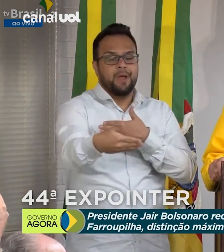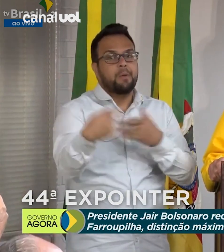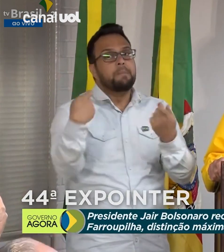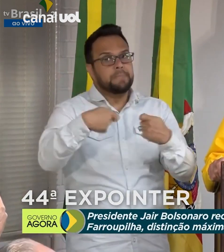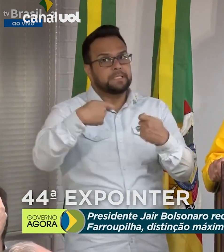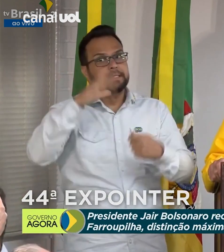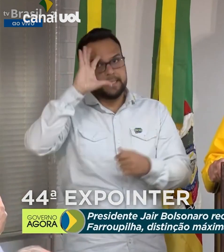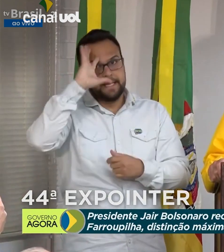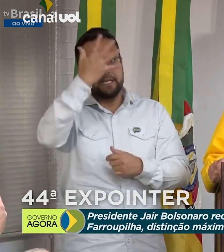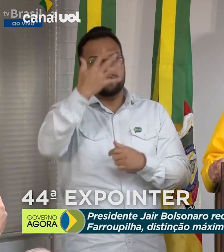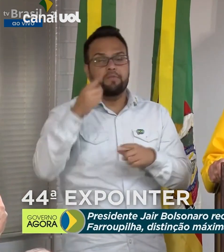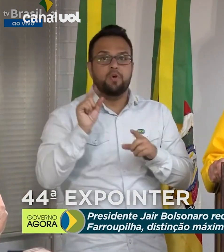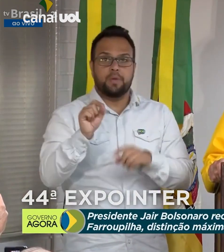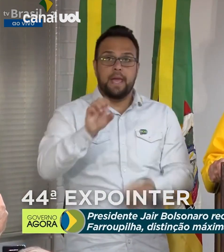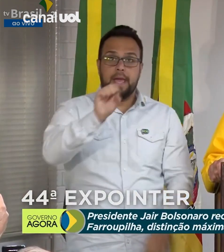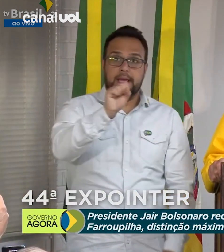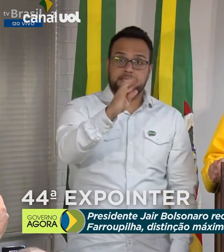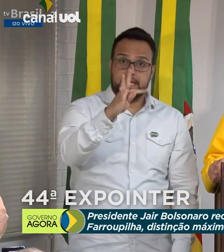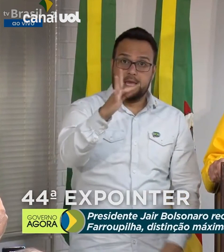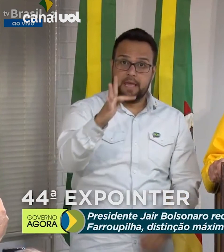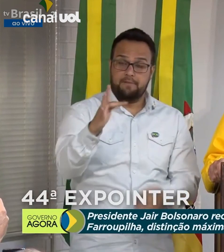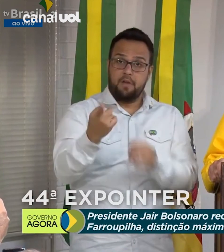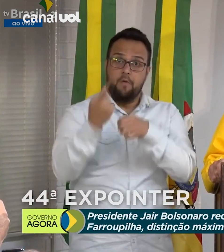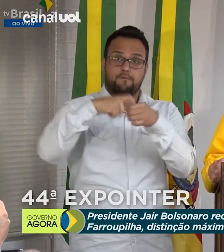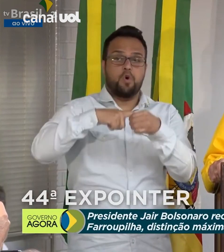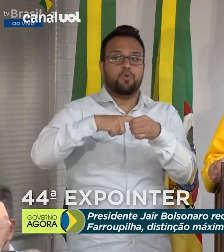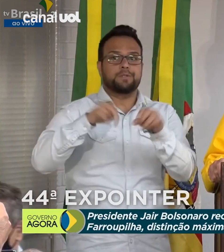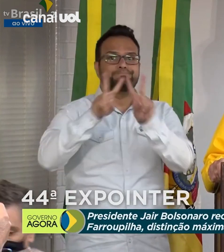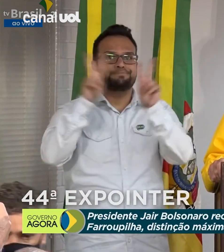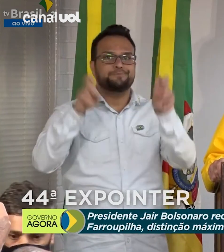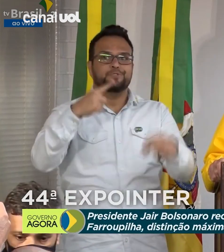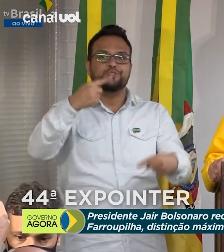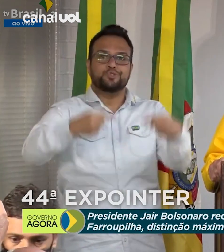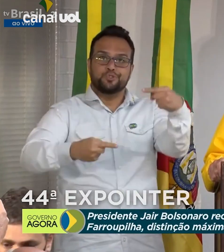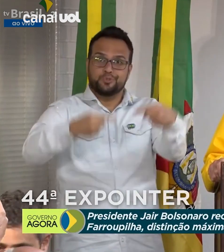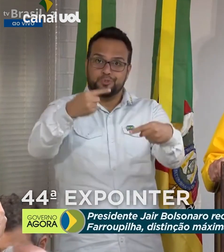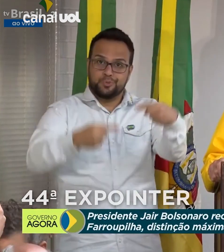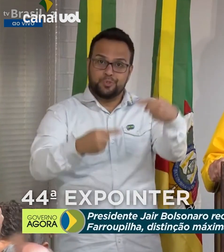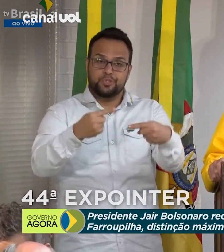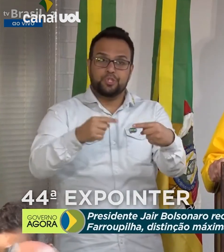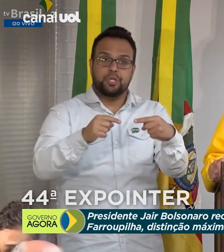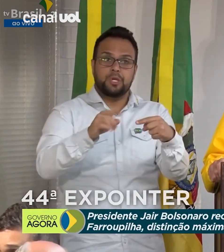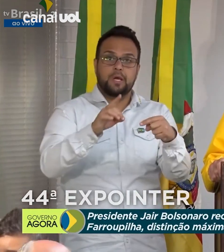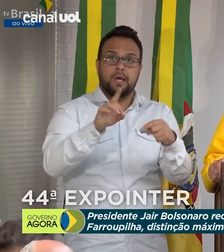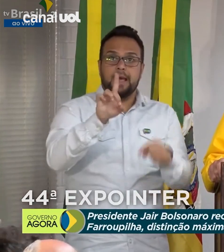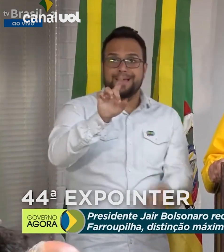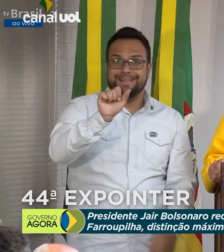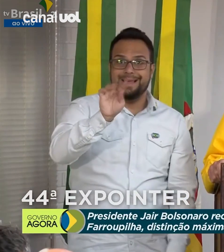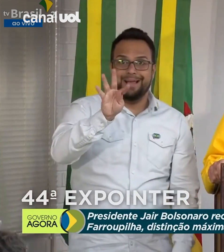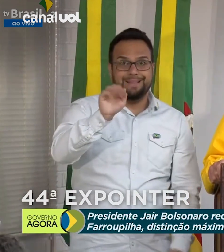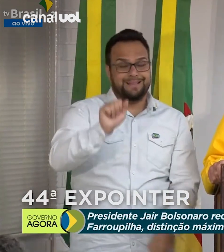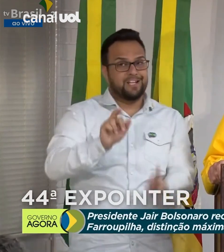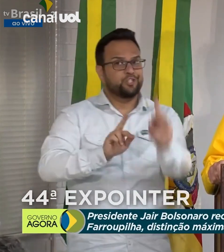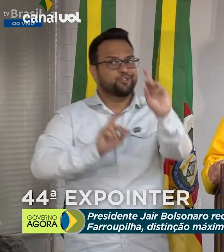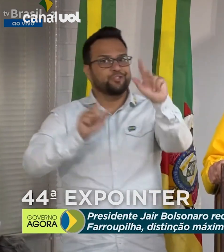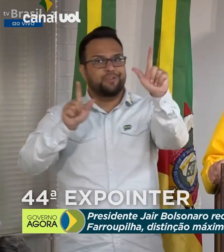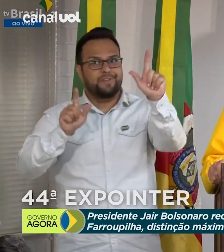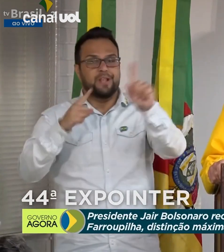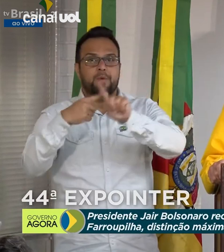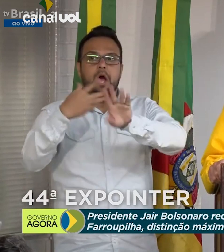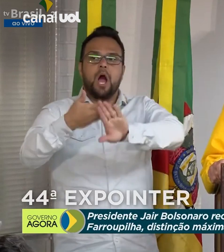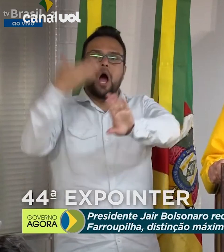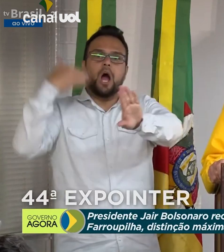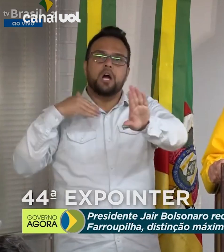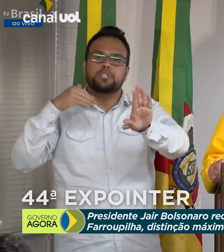resolvido. O Supremo volta a discutir uma data diferente